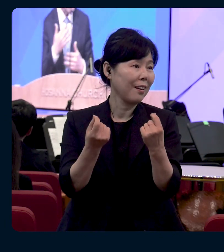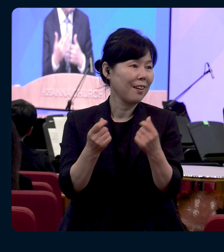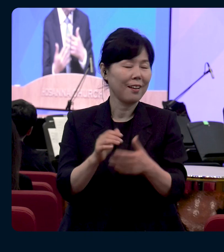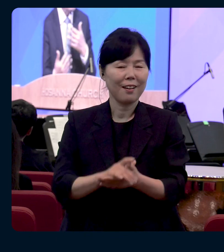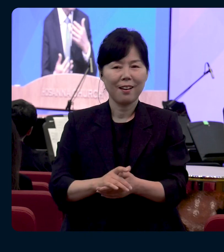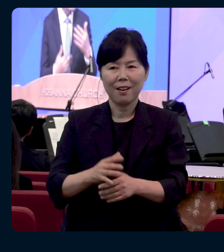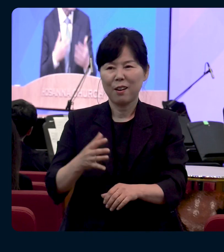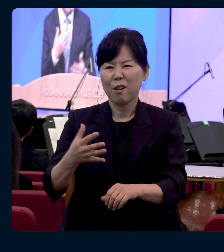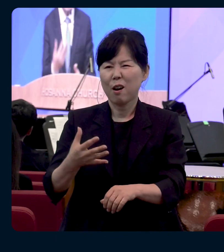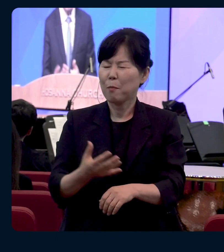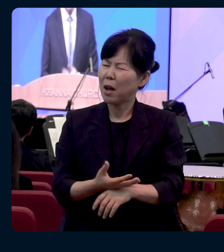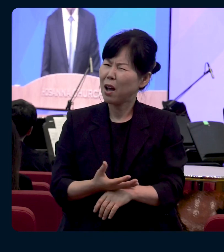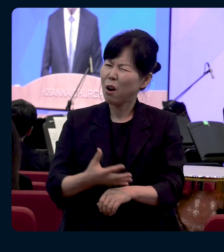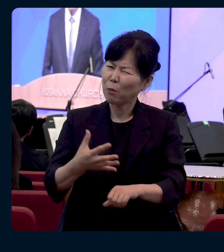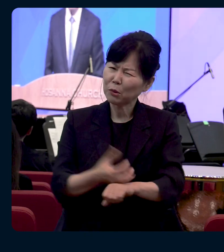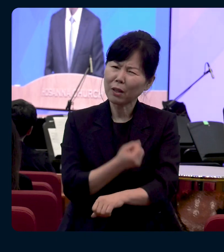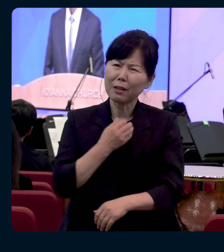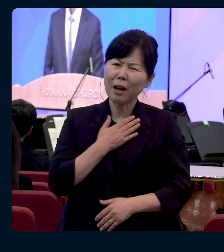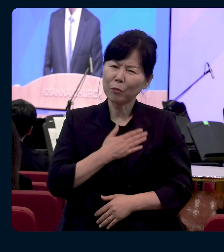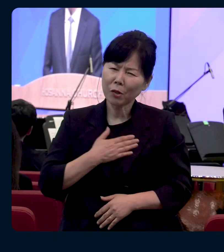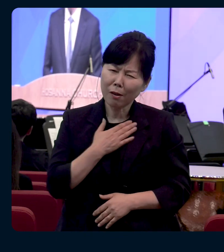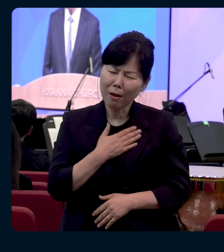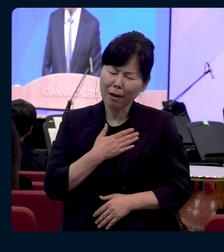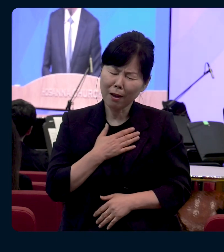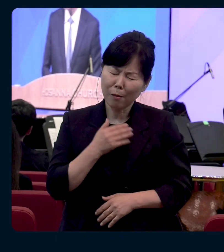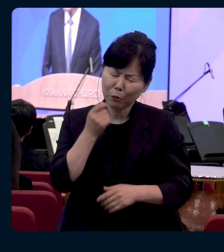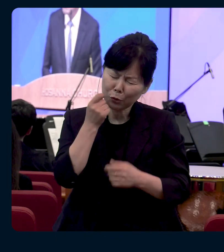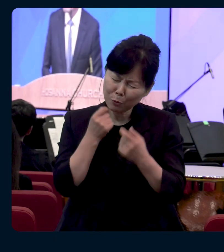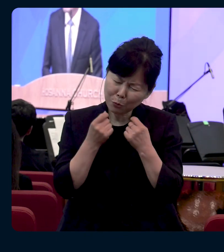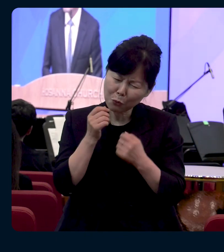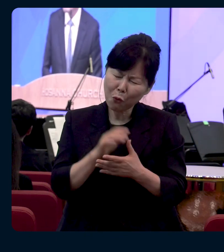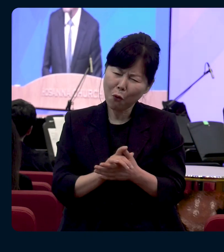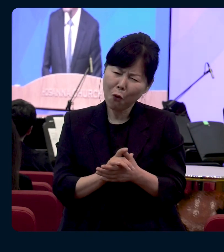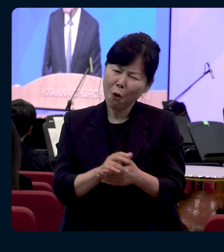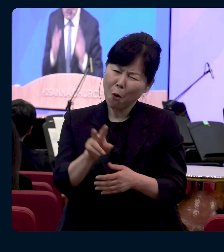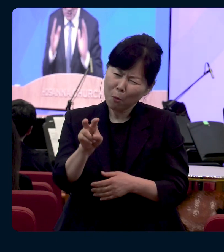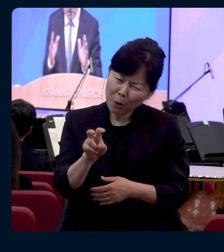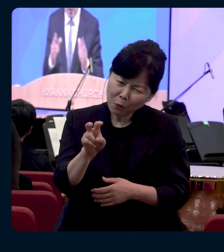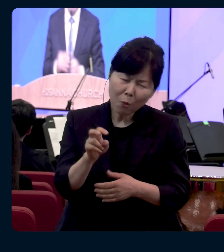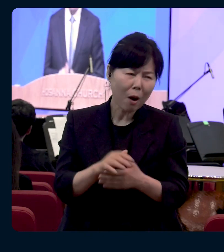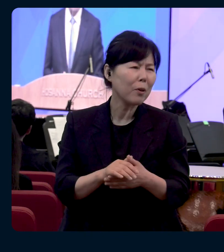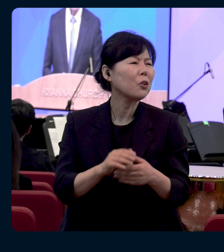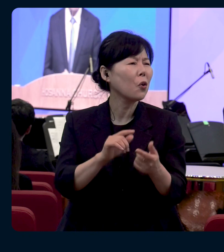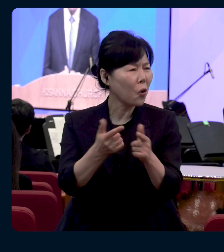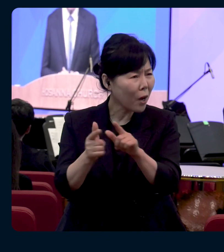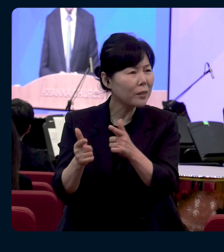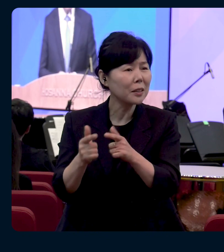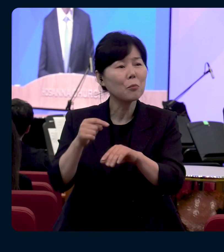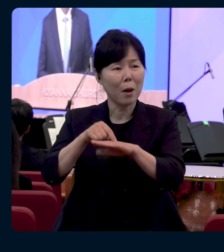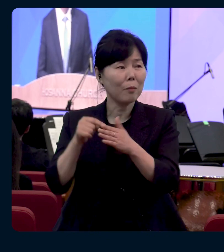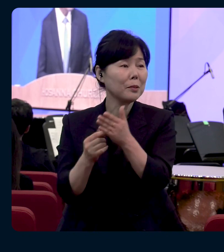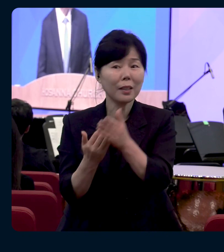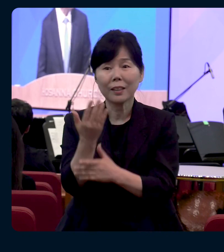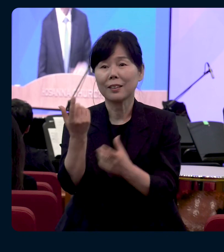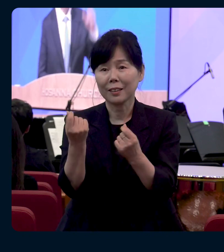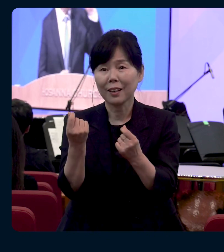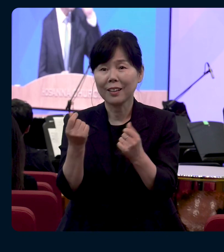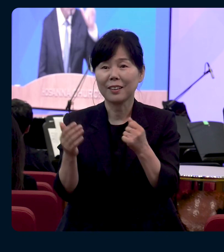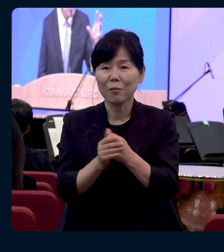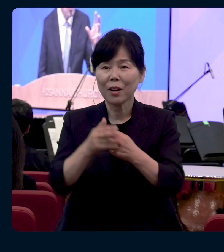엄청난 감정이 교차하는 그런 순간이라고 할 수가 있는 것이죠. 그러니까 드라마라면